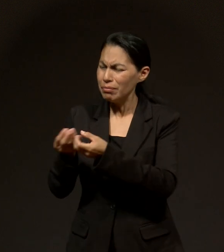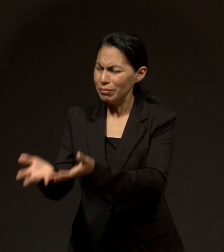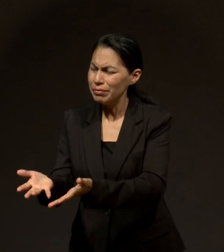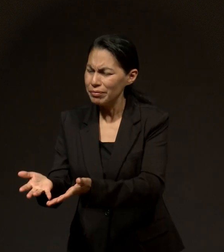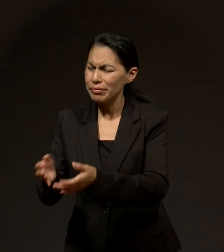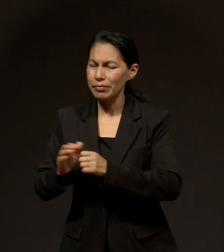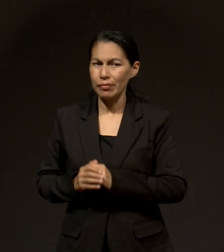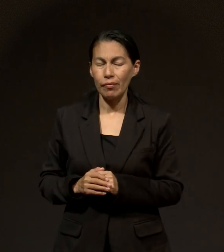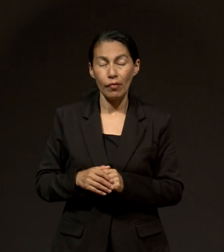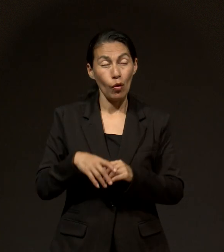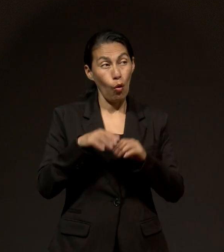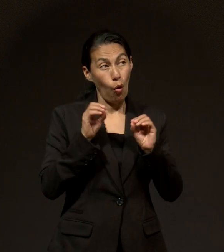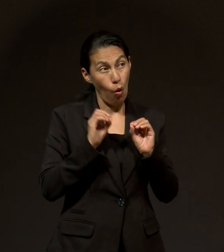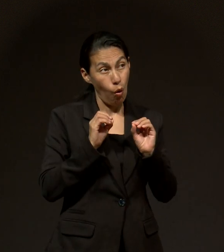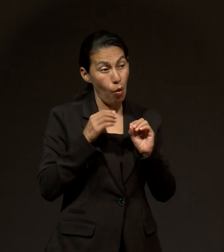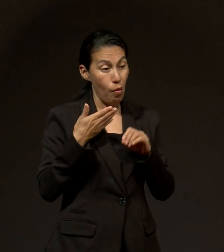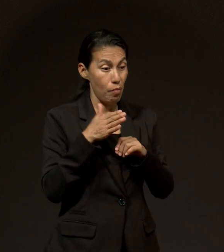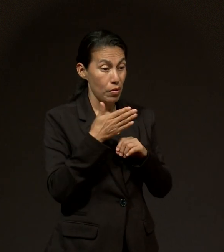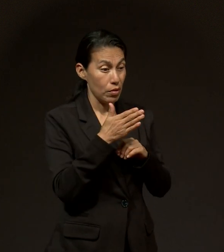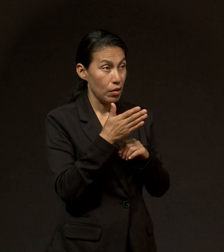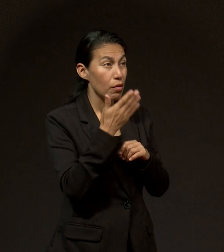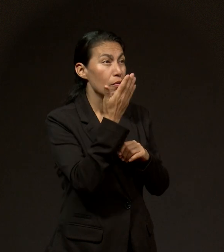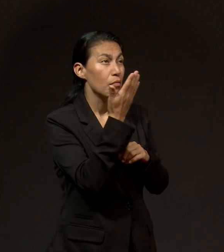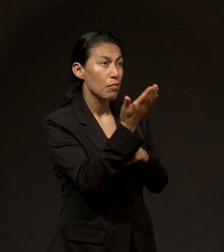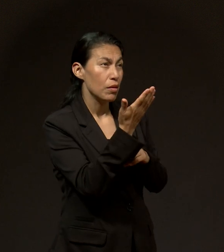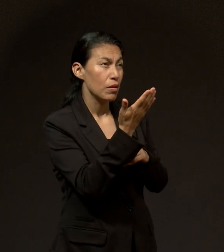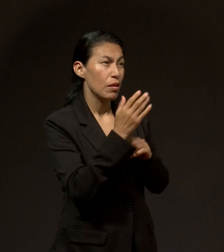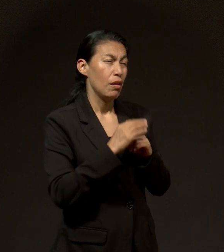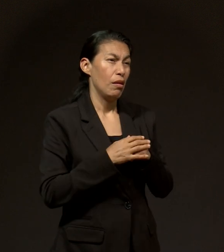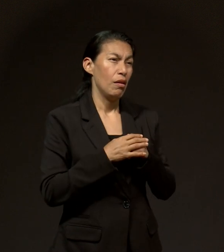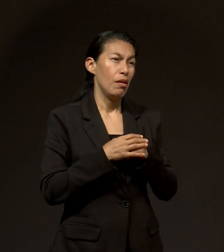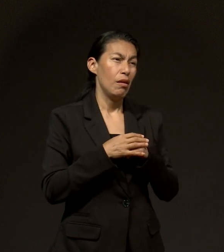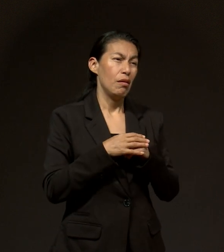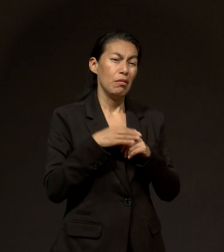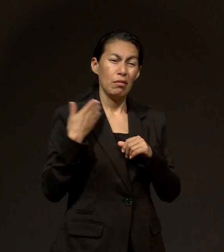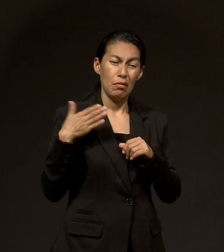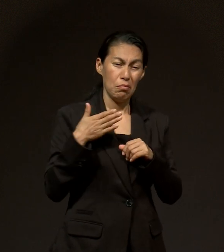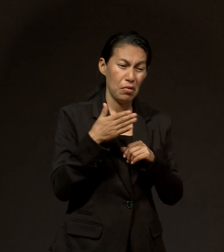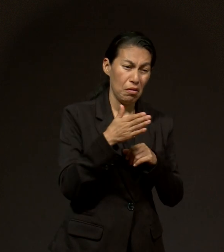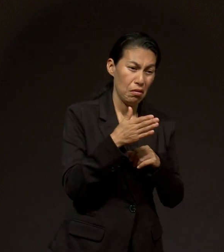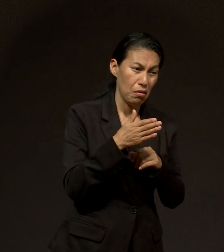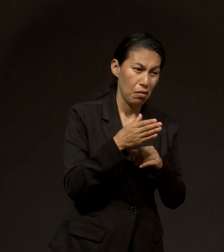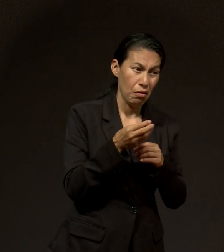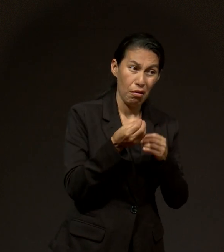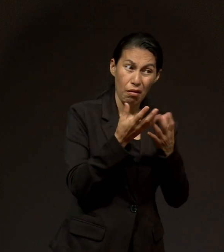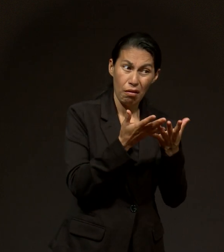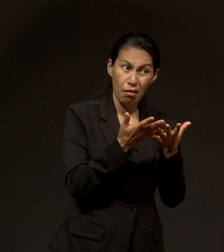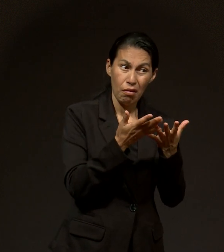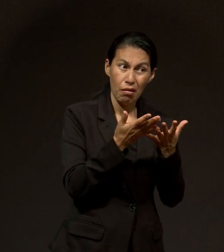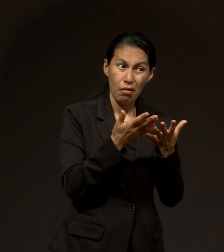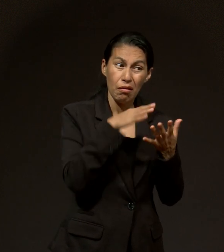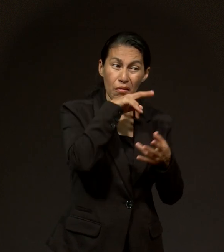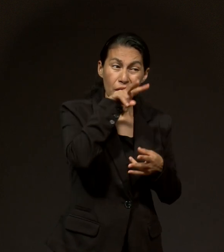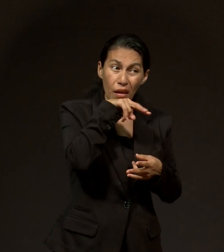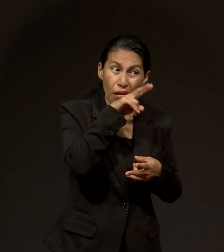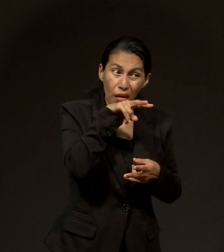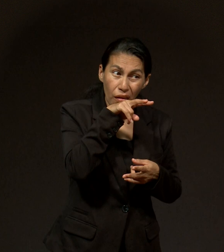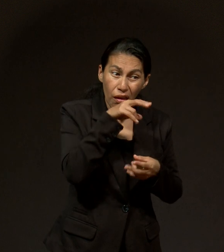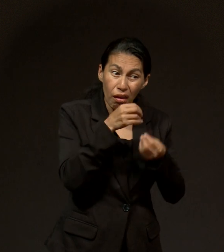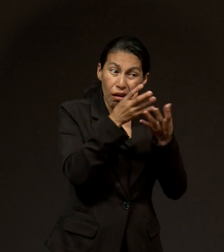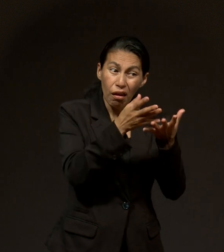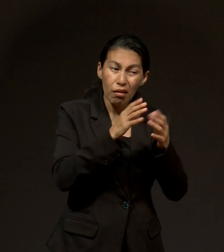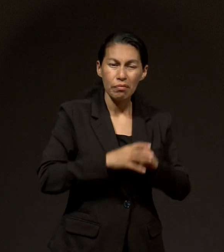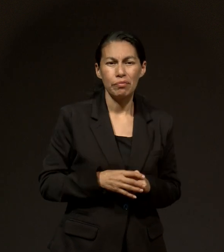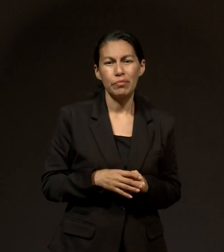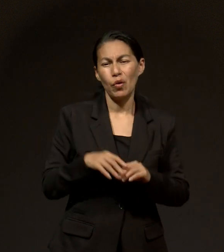O si le pide un pescado, le dará una serpiente. Si le pide un huevito, pues